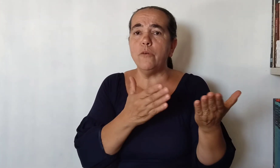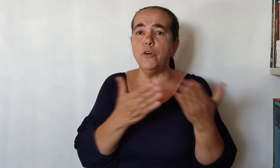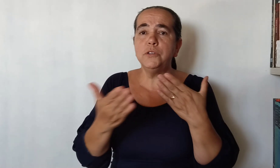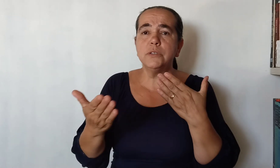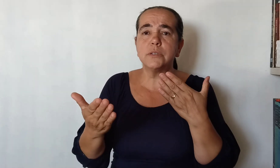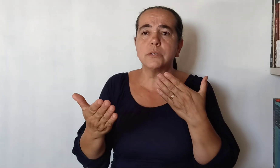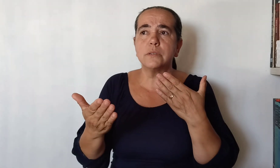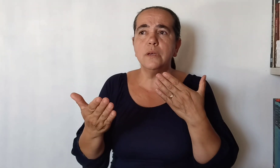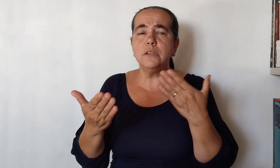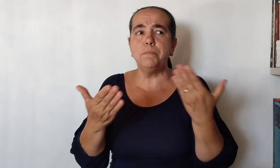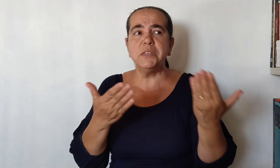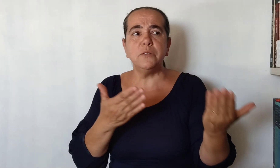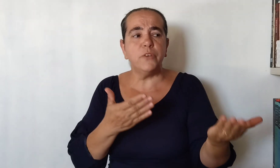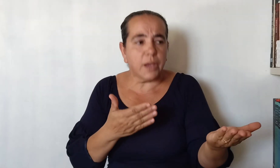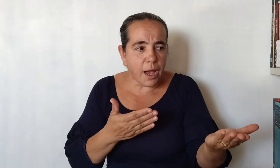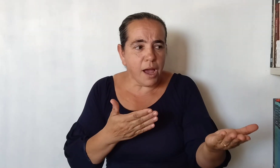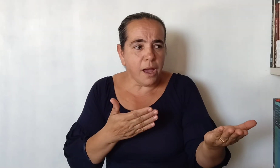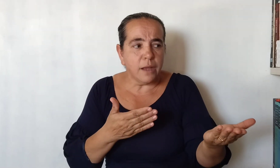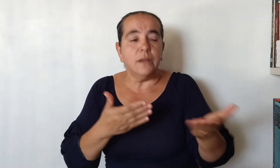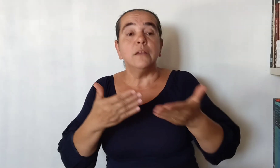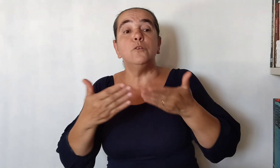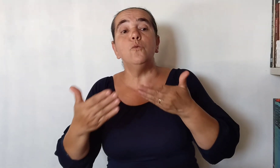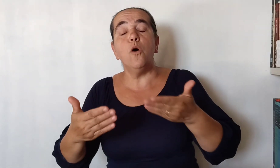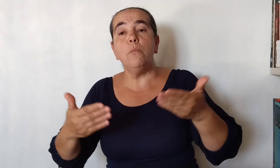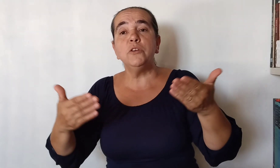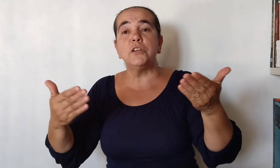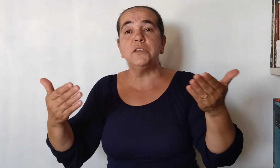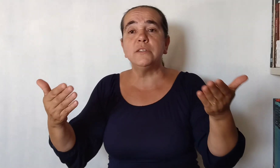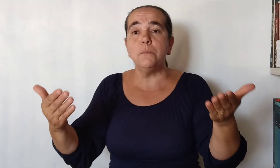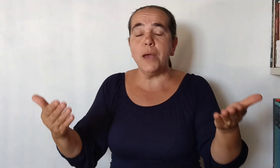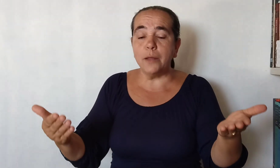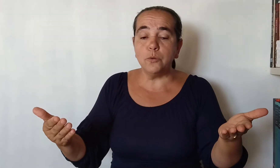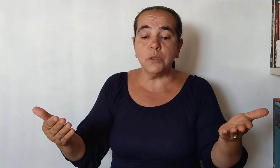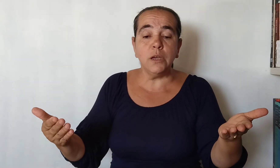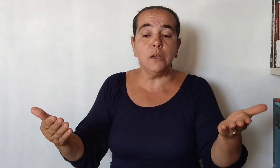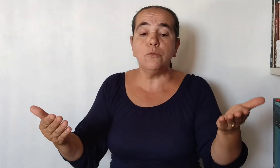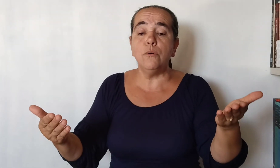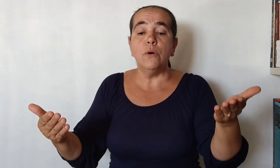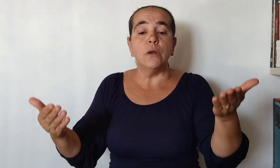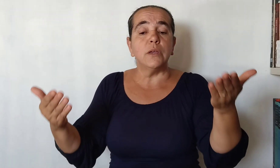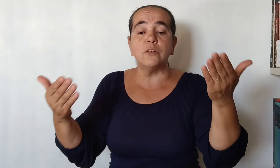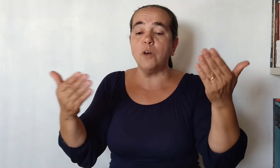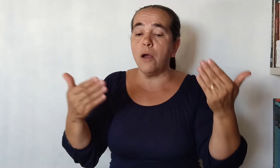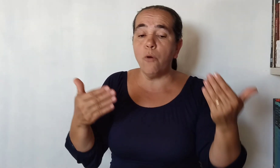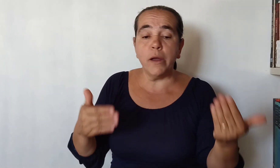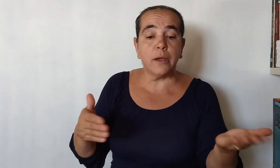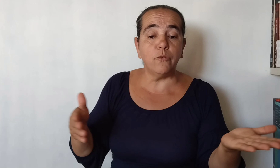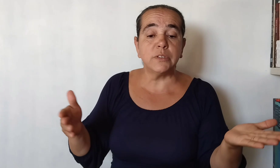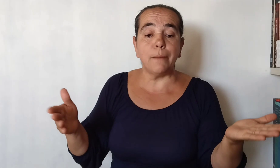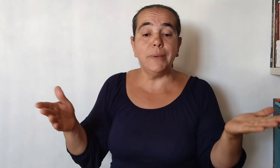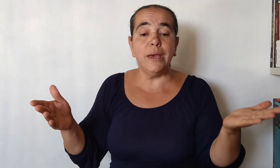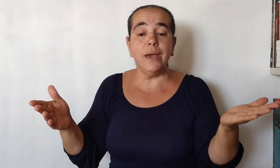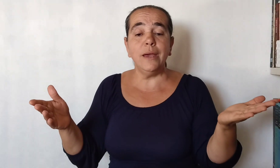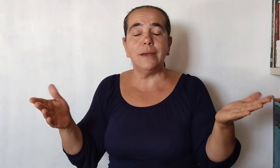vou especificar que o homem já tinha semeado o trigo, que é só agora que eu vou saber?